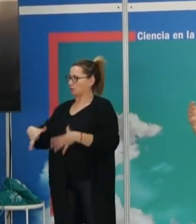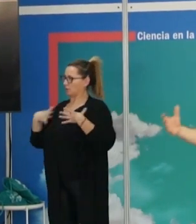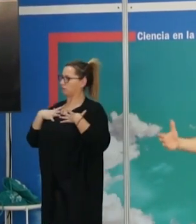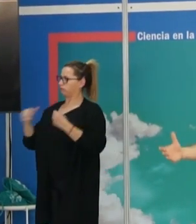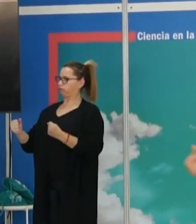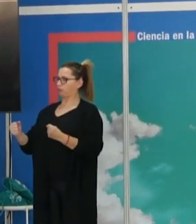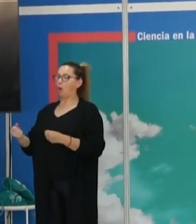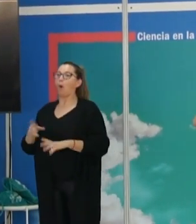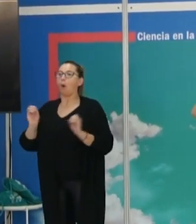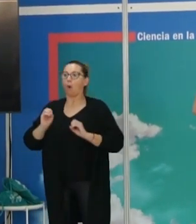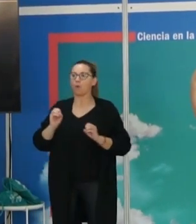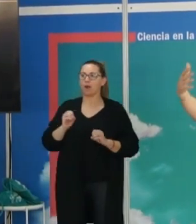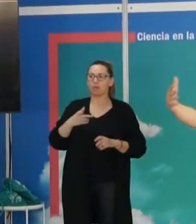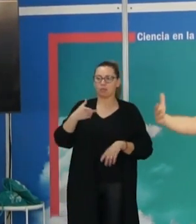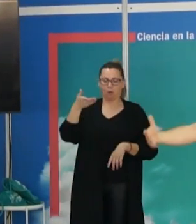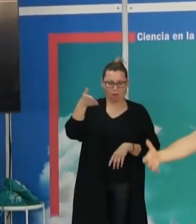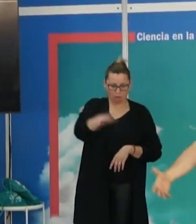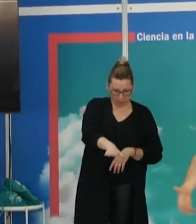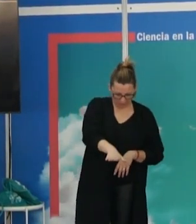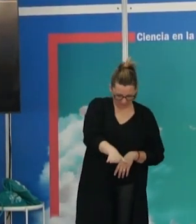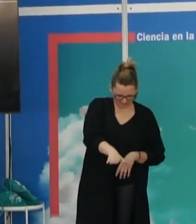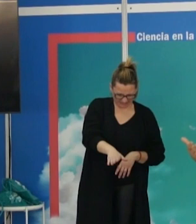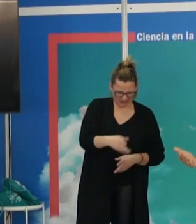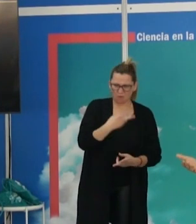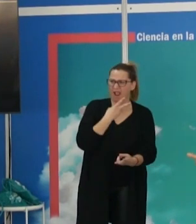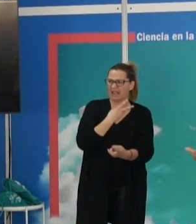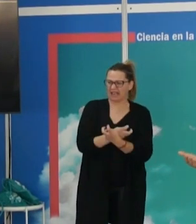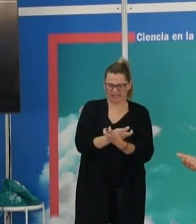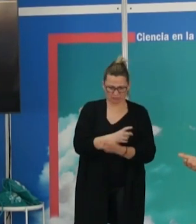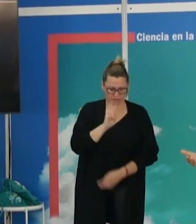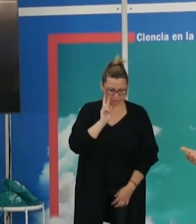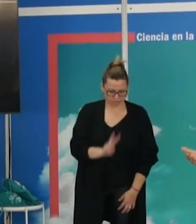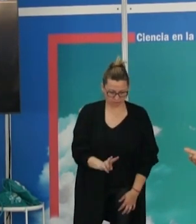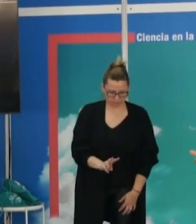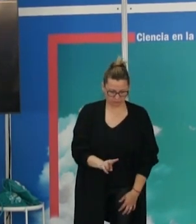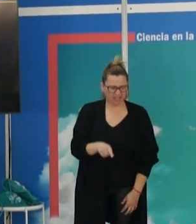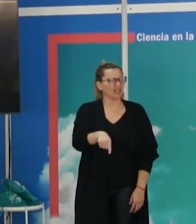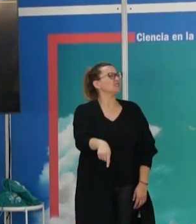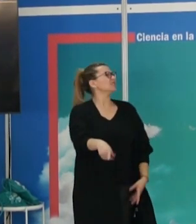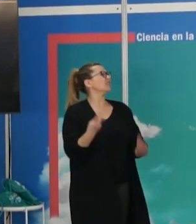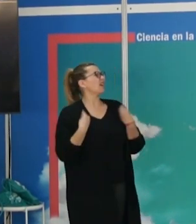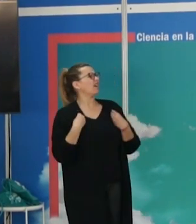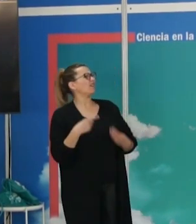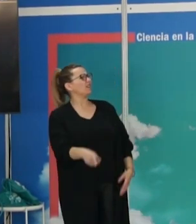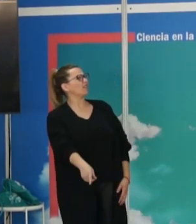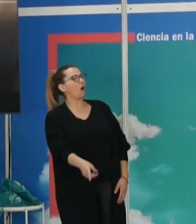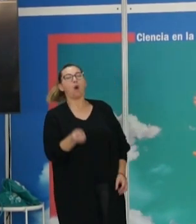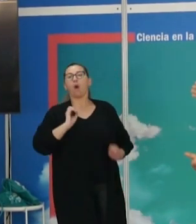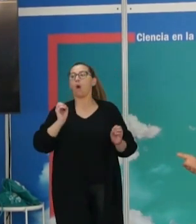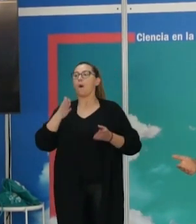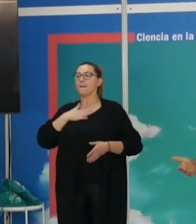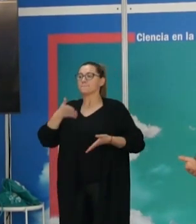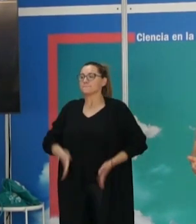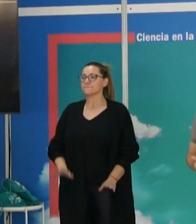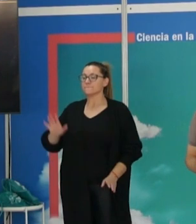un cadáver en descomposición o un esqueleto, casi nadie va a plantear que es un individuo vivo, y mi niño que anda por ahí